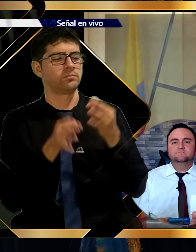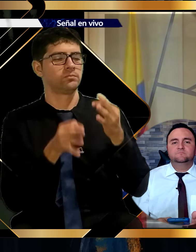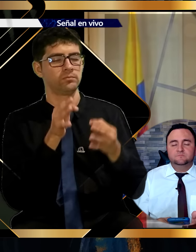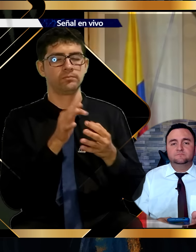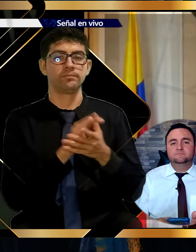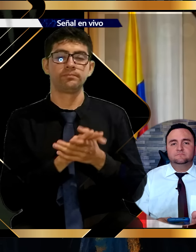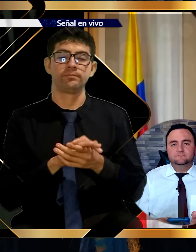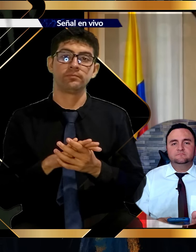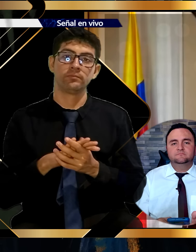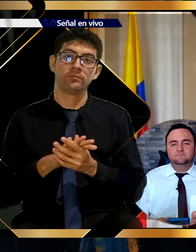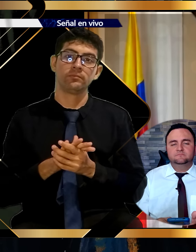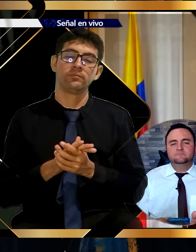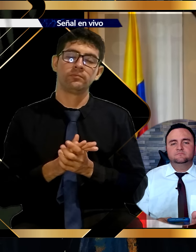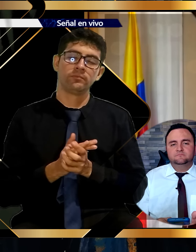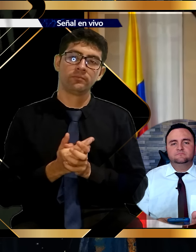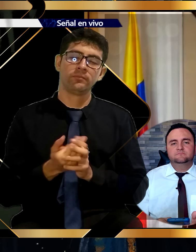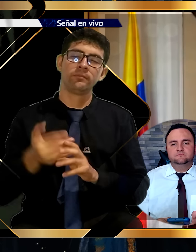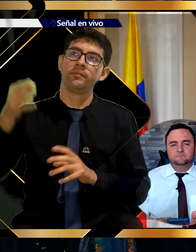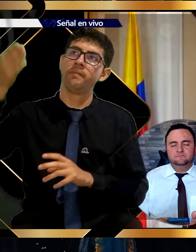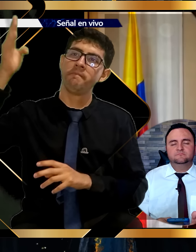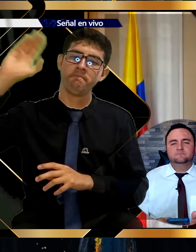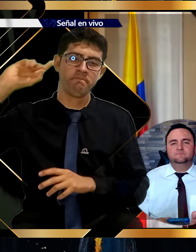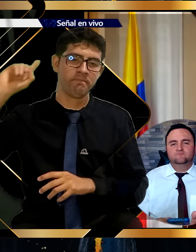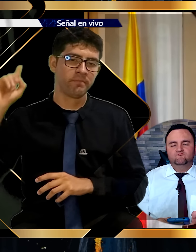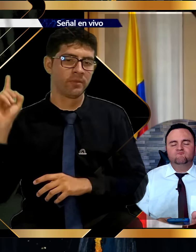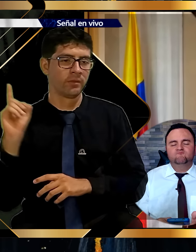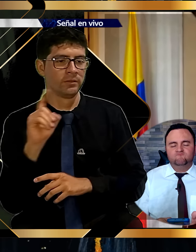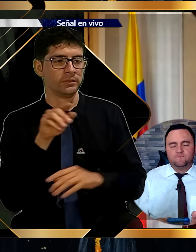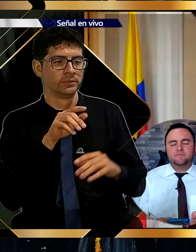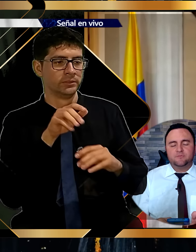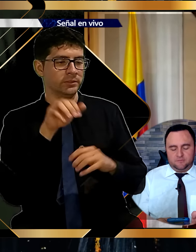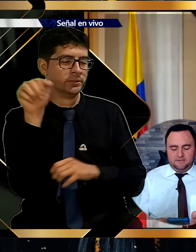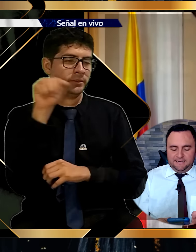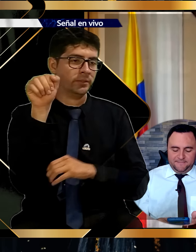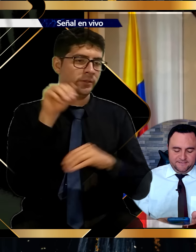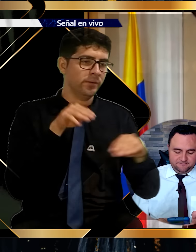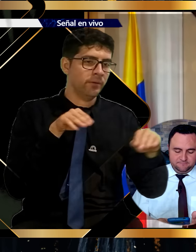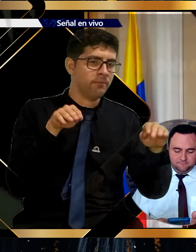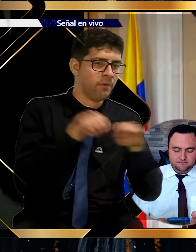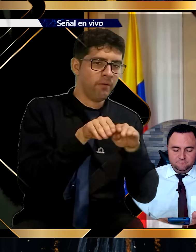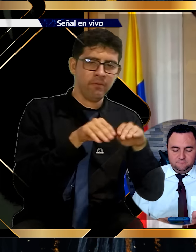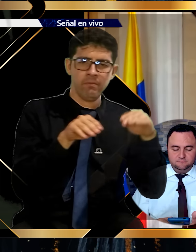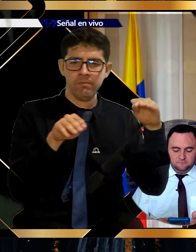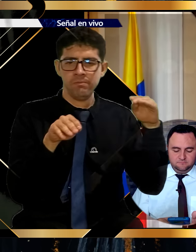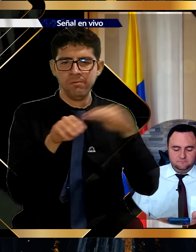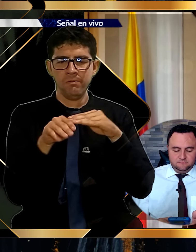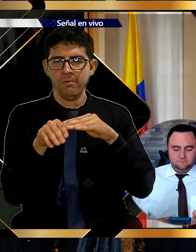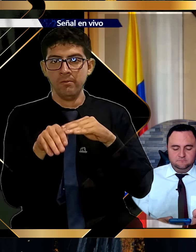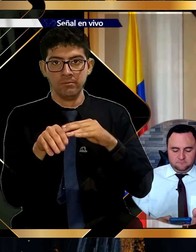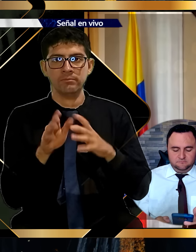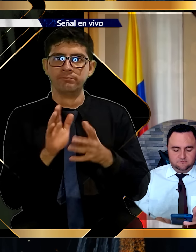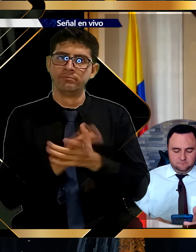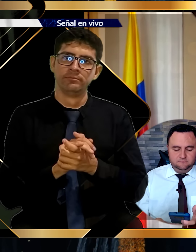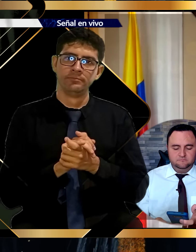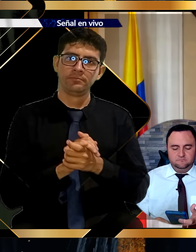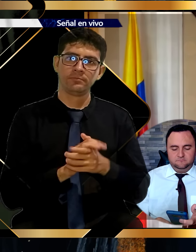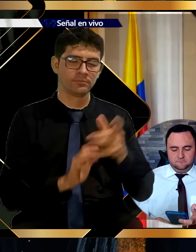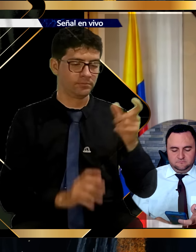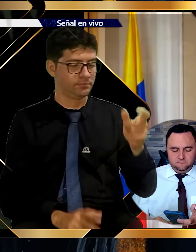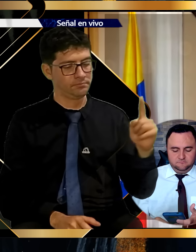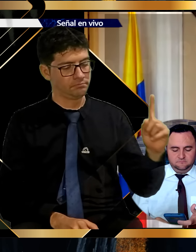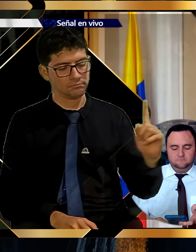Y es que el Señor había venido y eso, ustedes todos, los carros se estrellaban y no sé qué. Yo no sé, la gente, una hermana llegó y me dijo: tengo que hacer un problema con mi